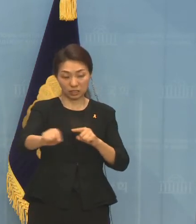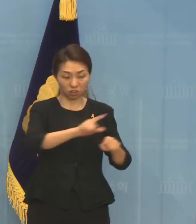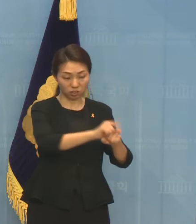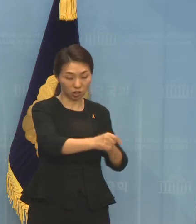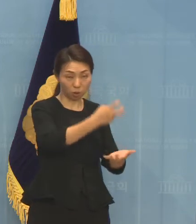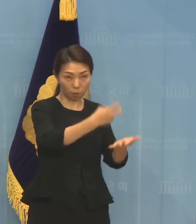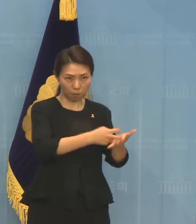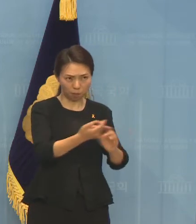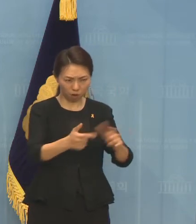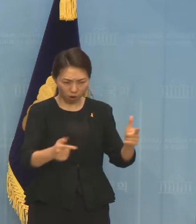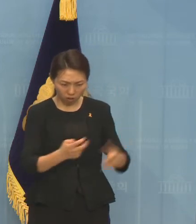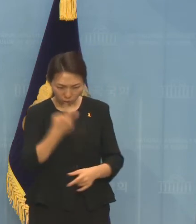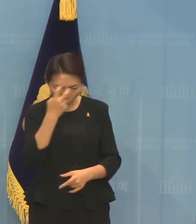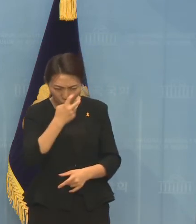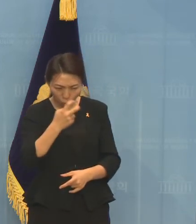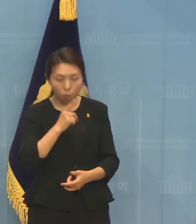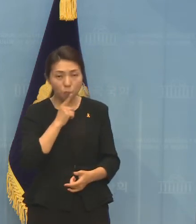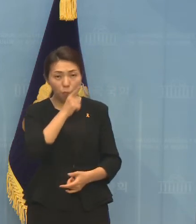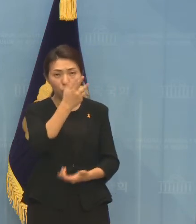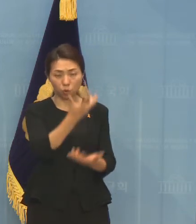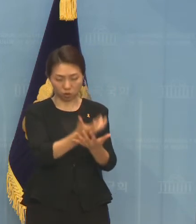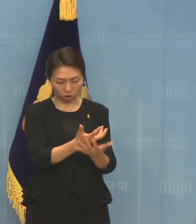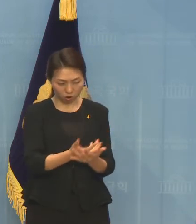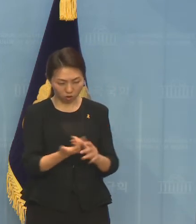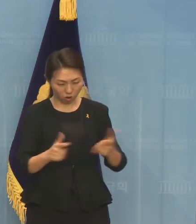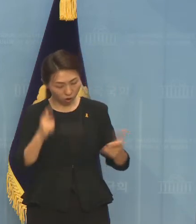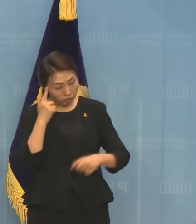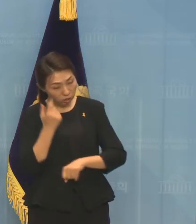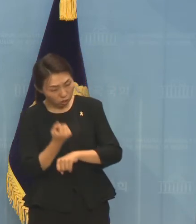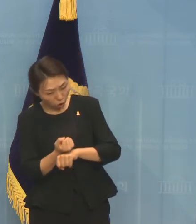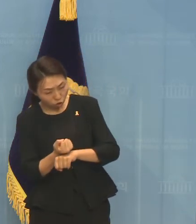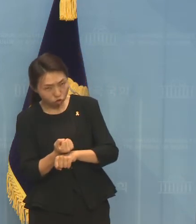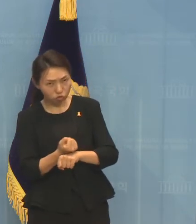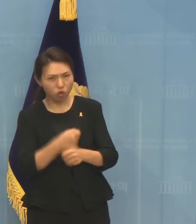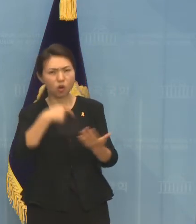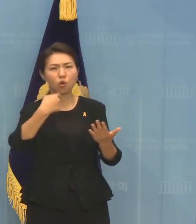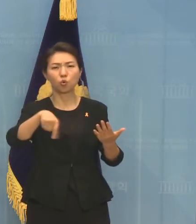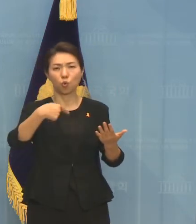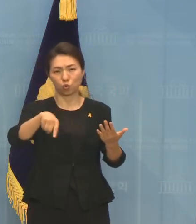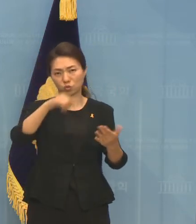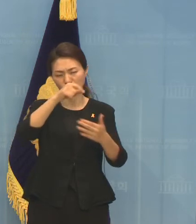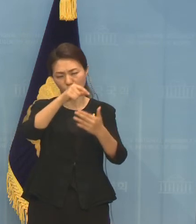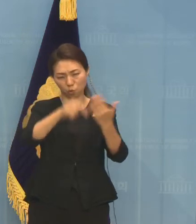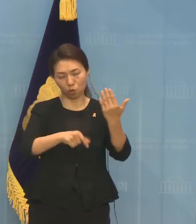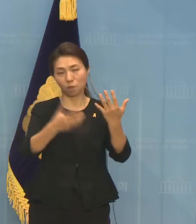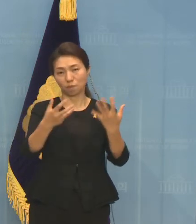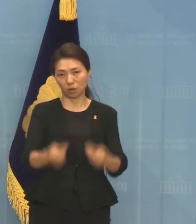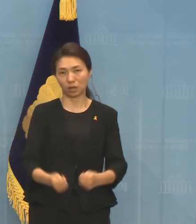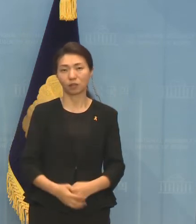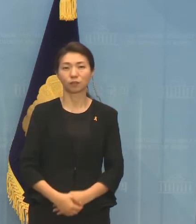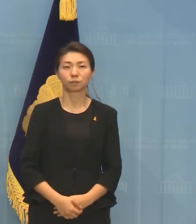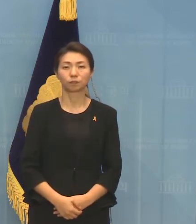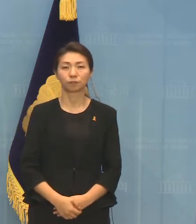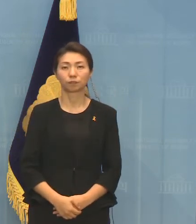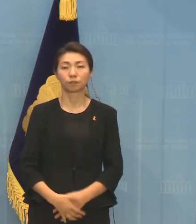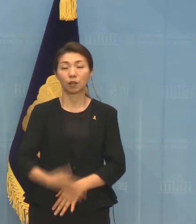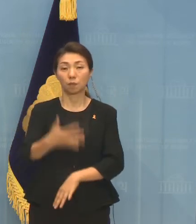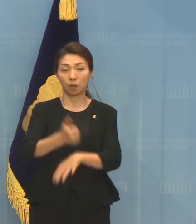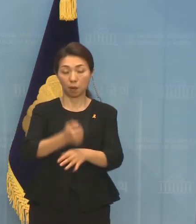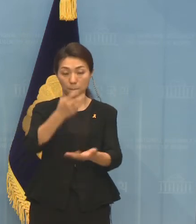연면적 약 12,000제곱미터 규모로 건립될 예정입니다. 동센터는 향후 국회 데이터 센터로서의